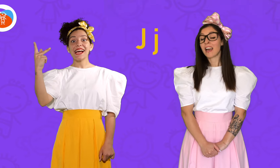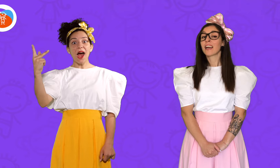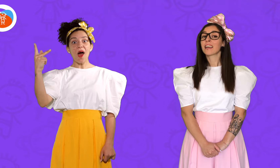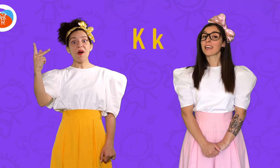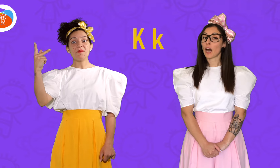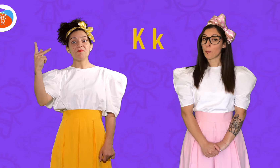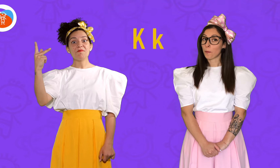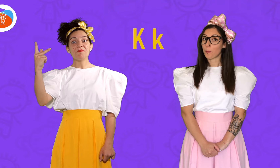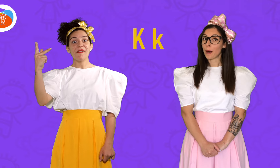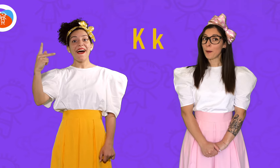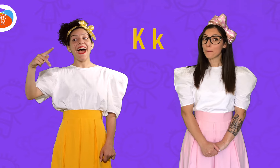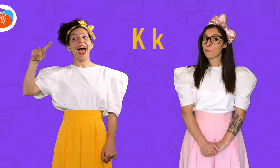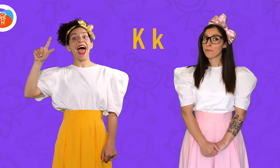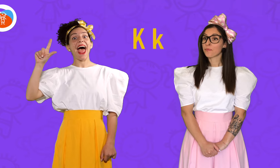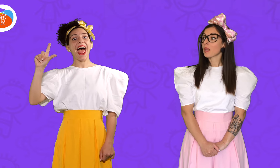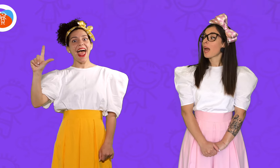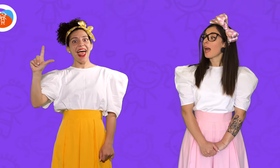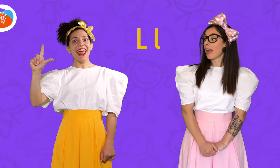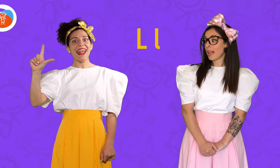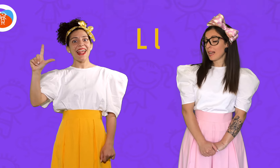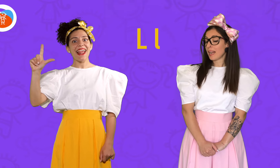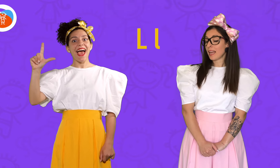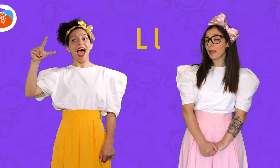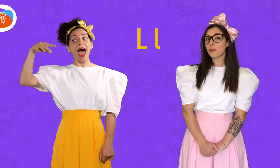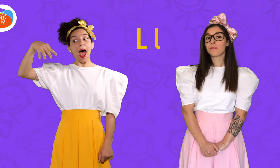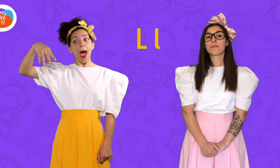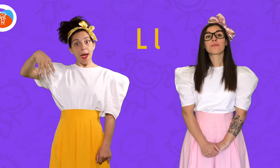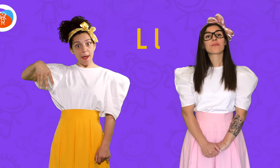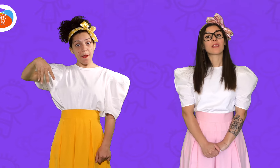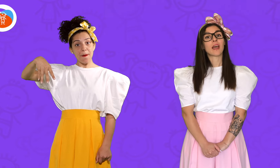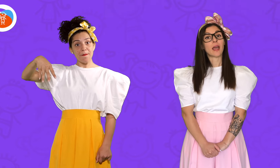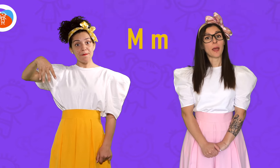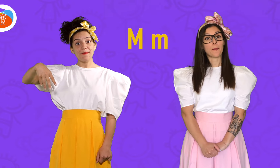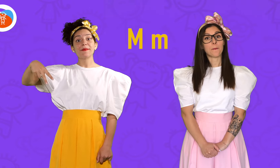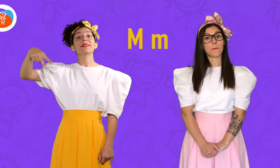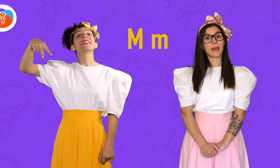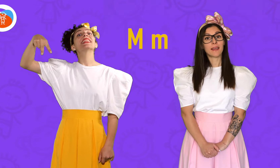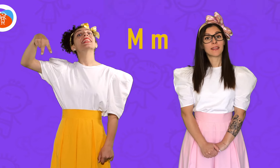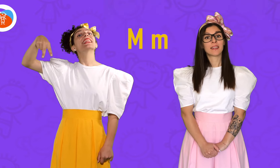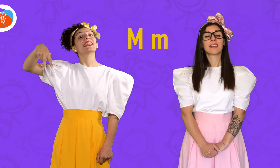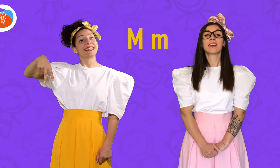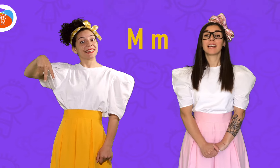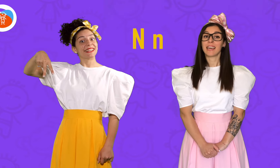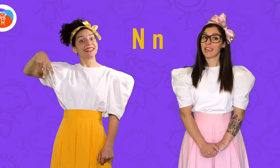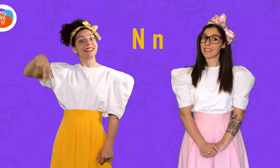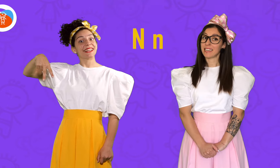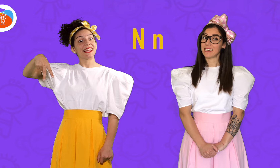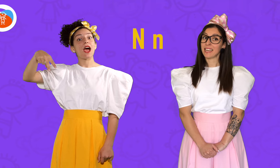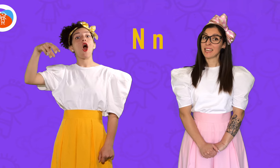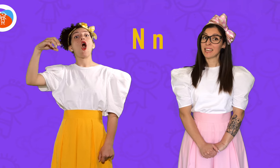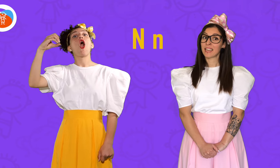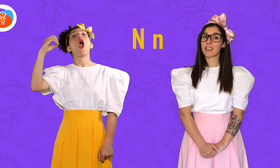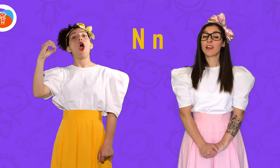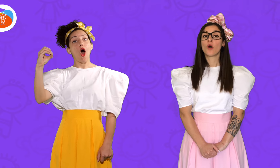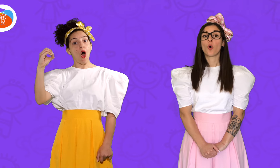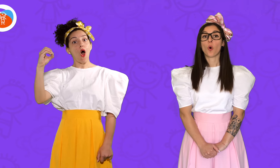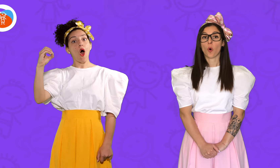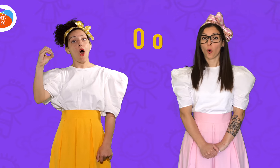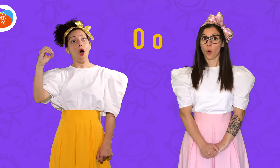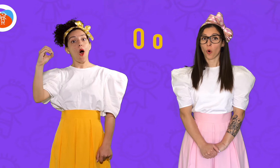K, L, M, N, O,